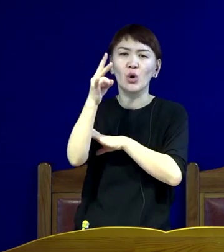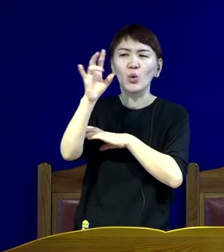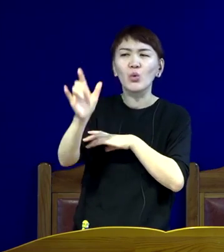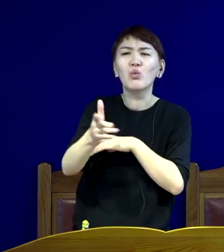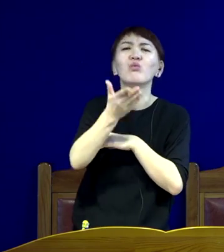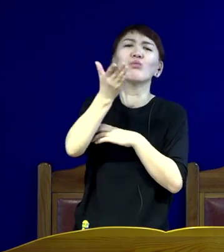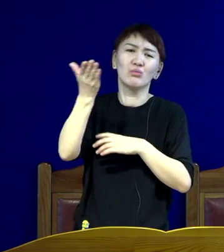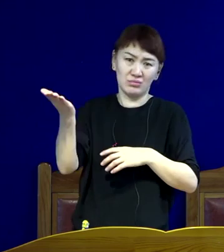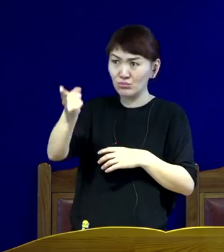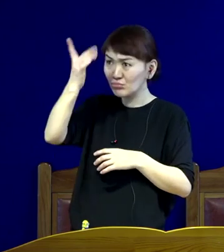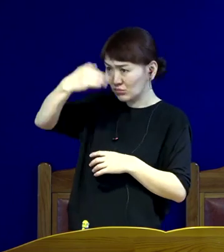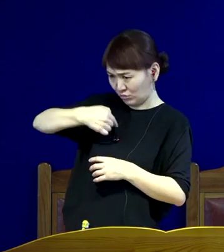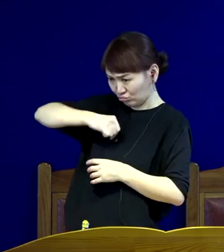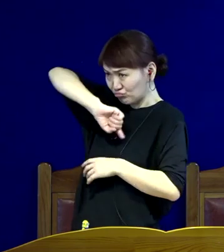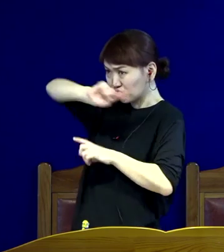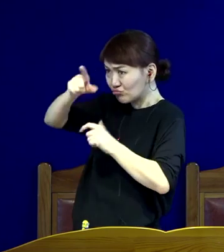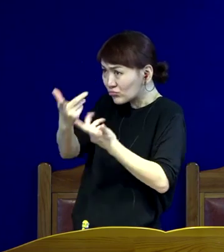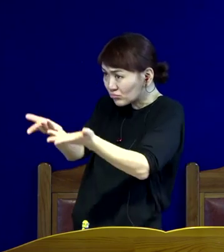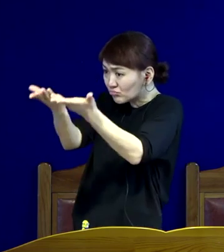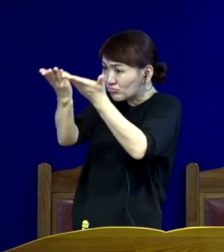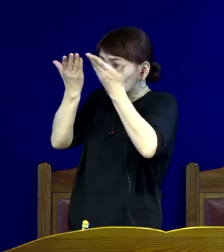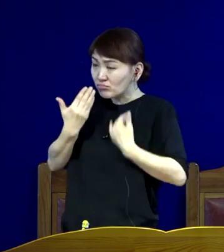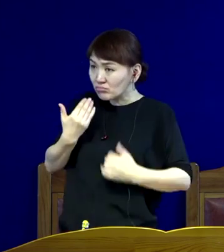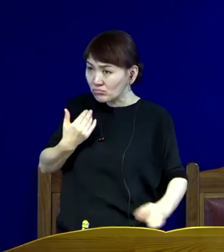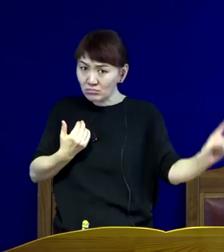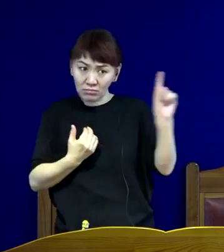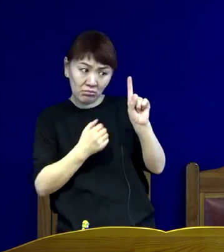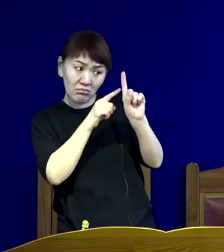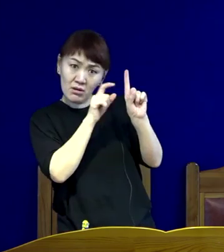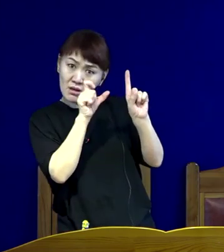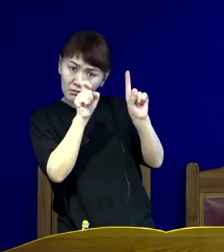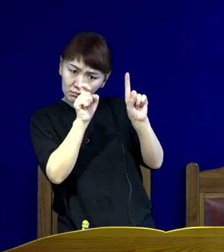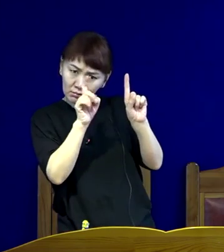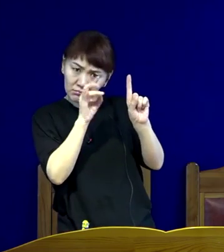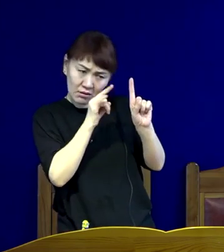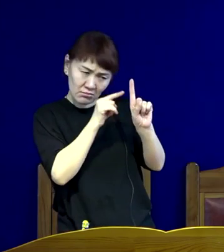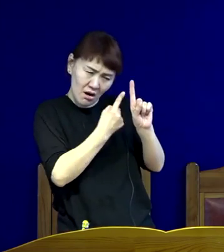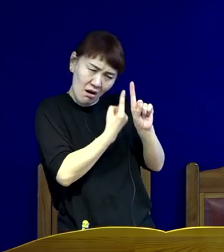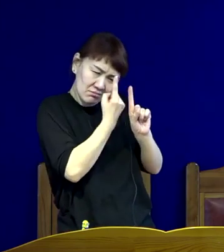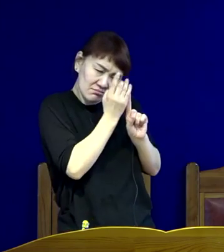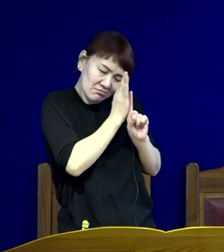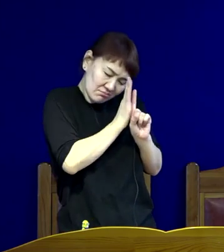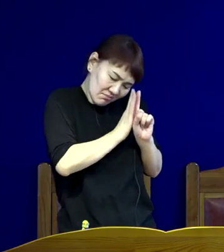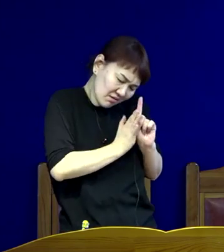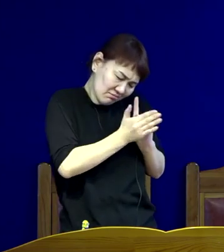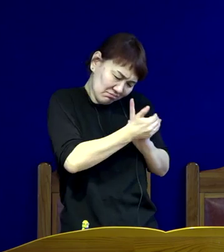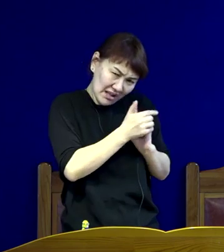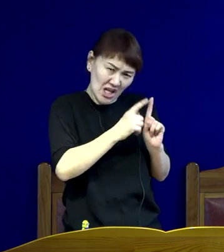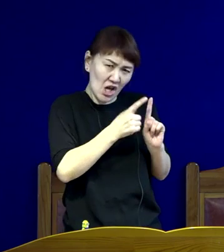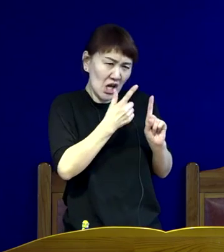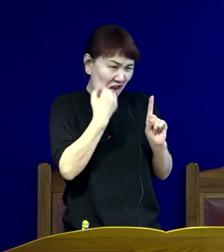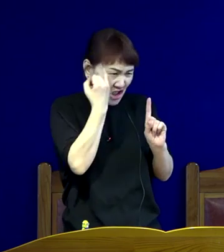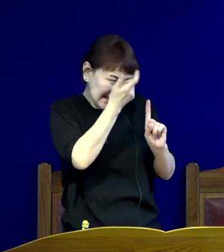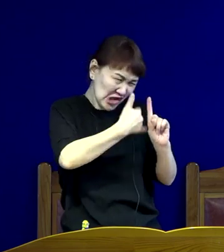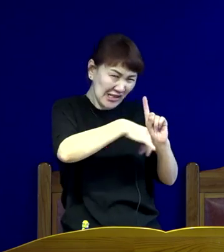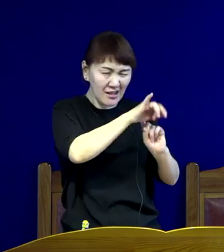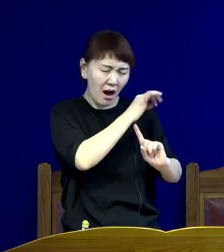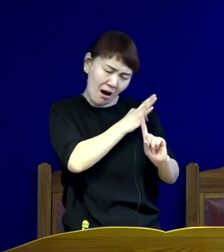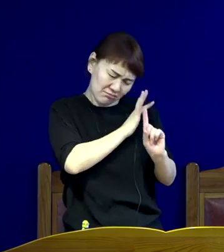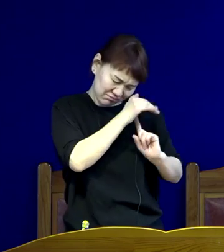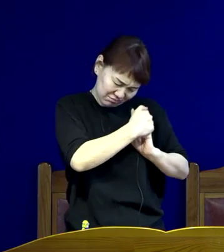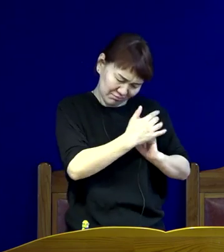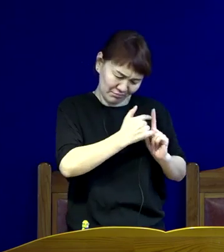Бурхны надад зөвшөөрсөн эхнэр энэ ганц эмэгтэйгээс өөр байхгүй гэдгийг бүр сэтгэлдээ тогтоо шийдчихэд амьдралаа